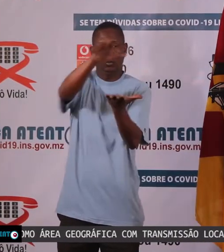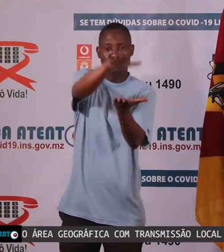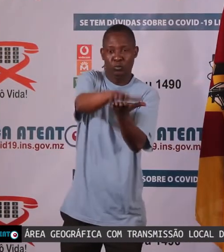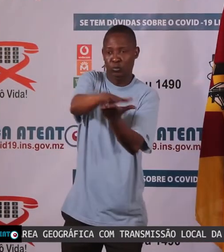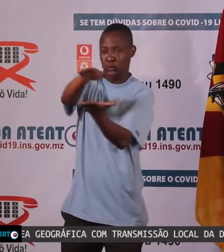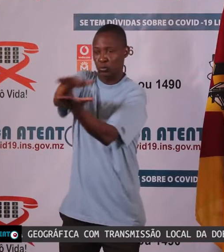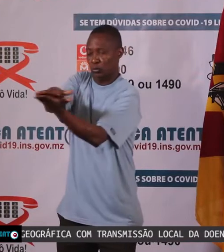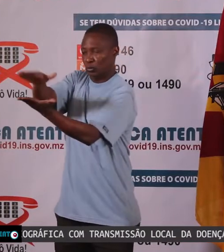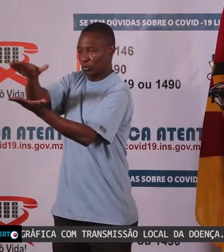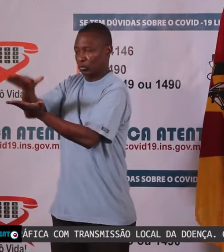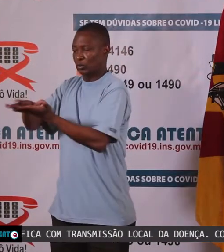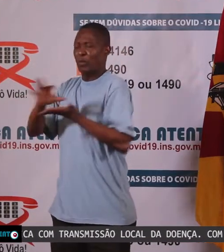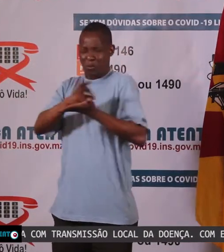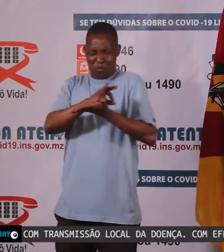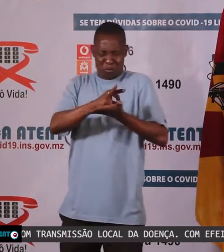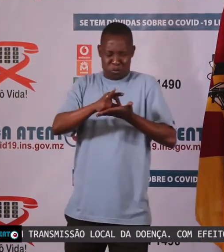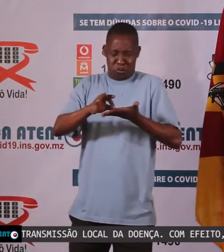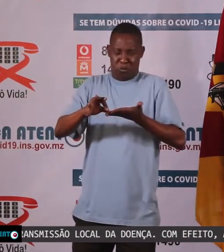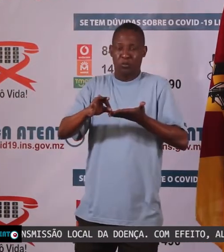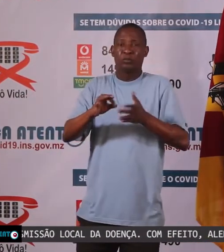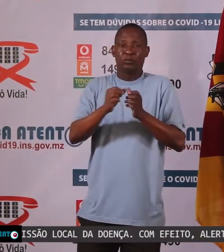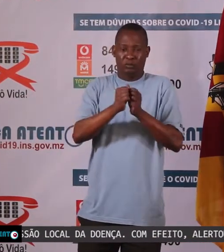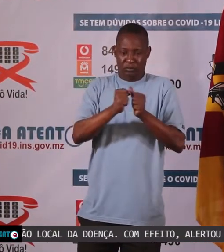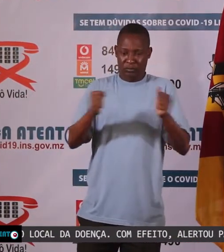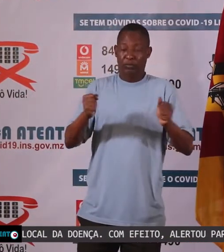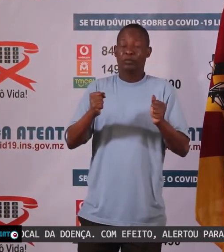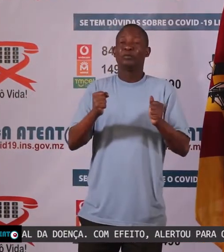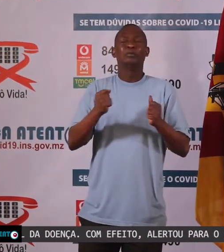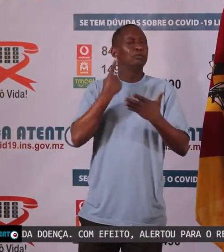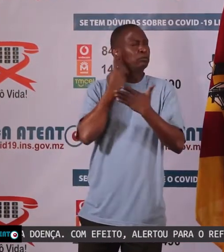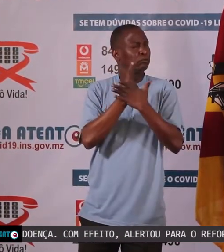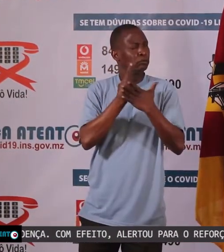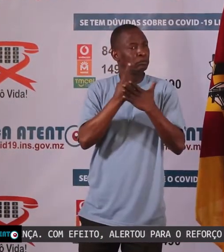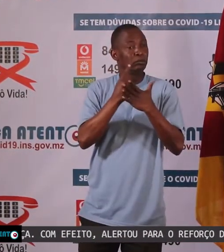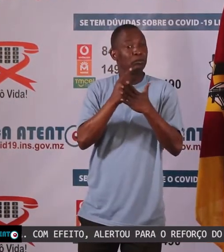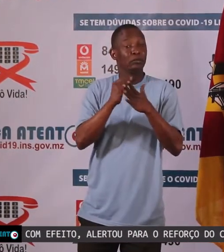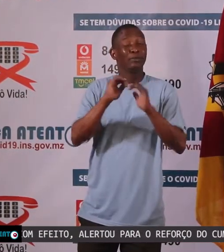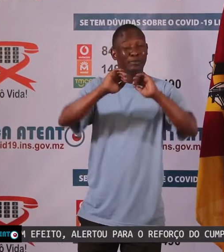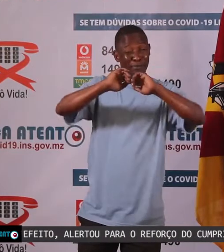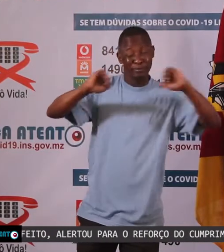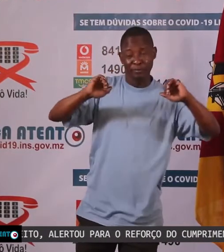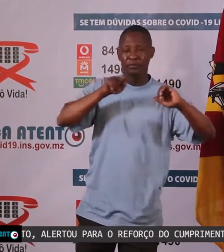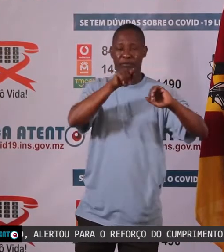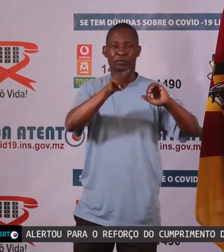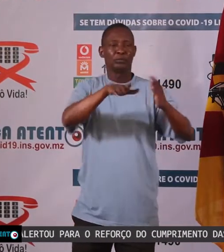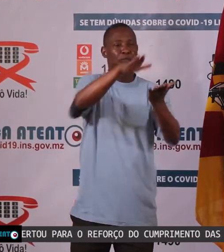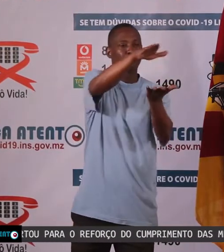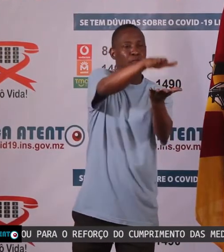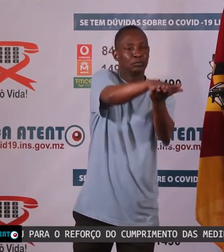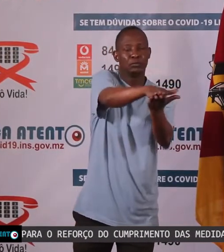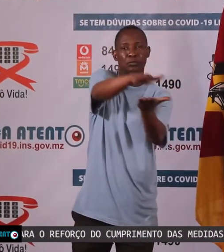com atenção especial a todos os locais passíveis de ter